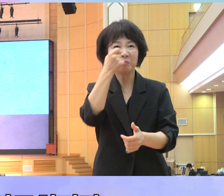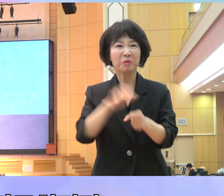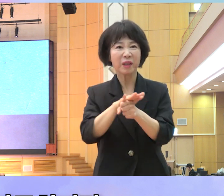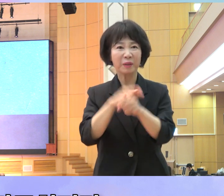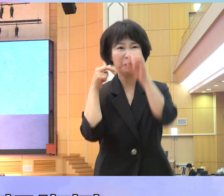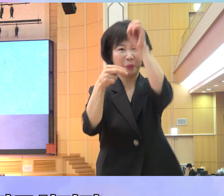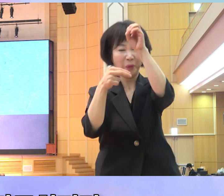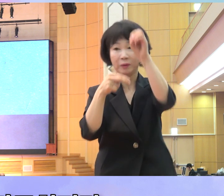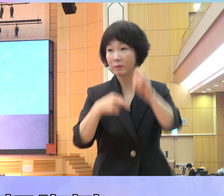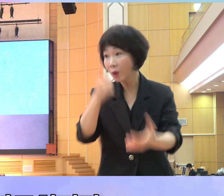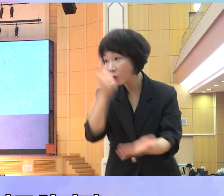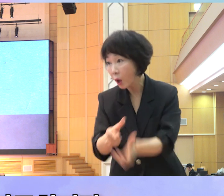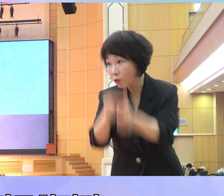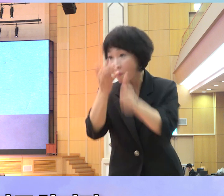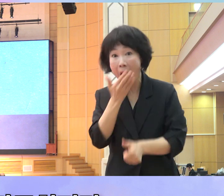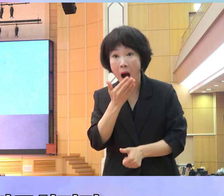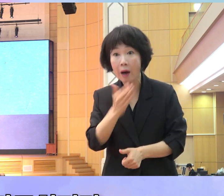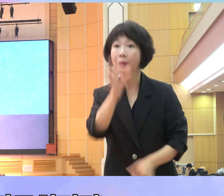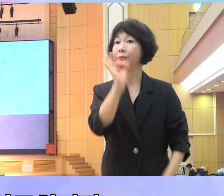결혼해가지고요 한 이제